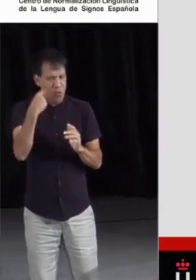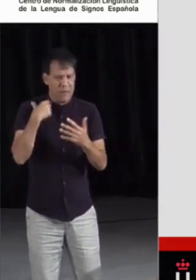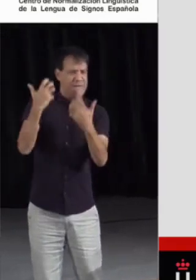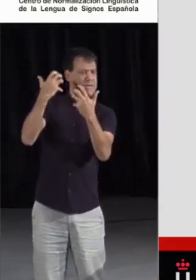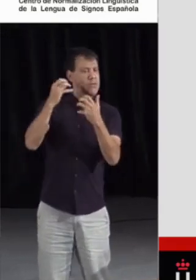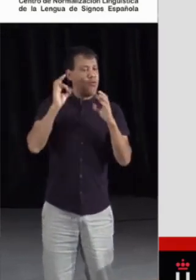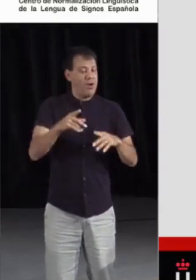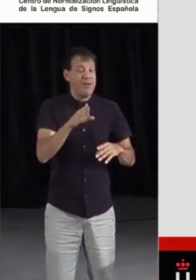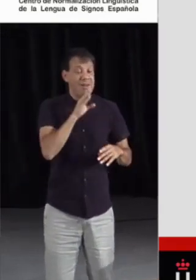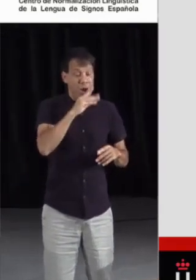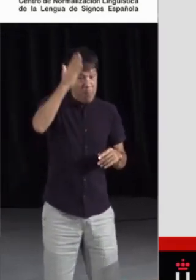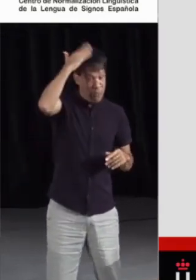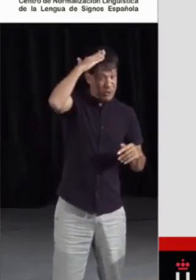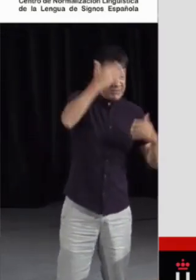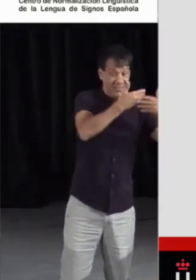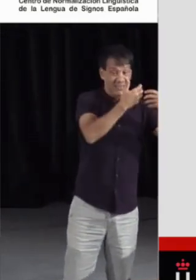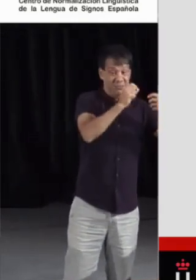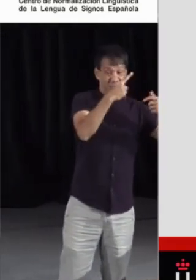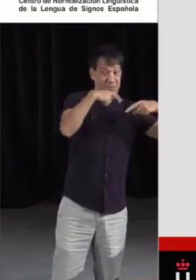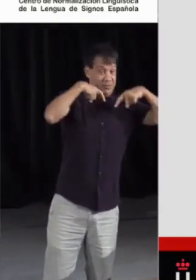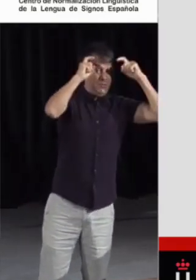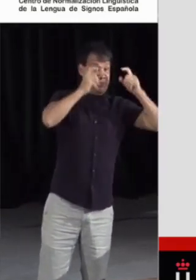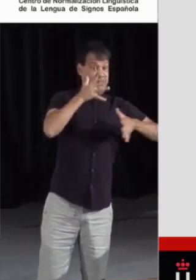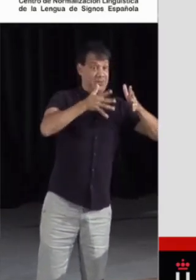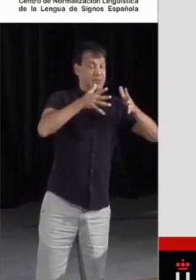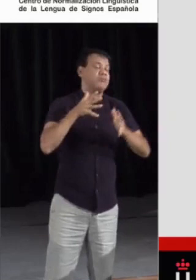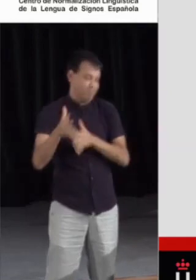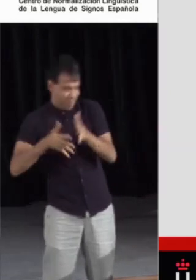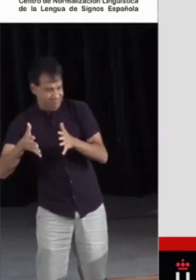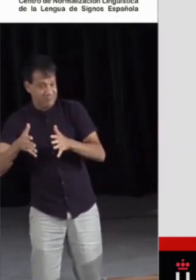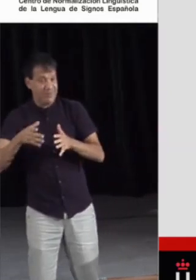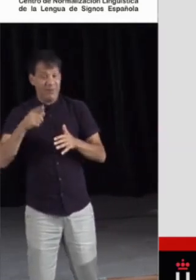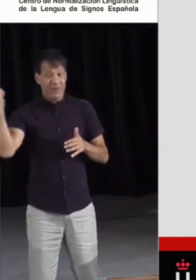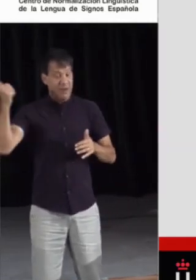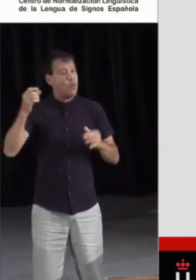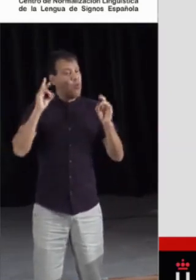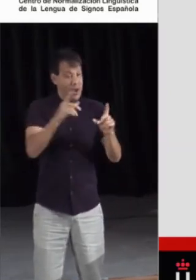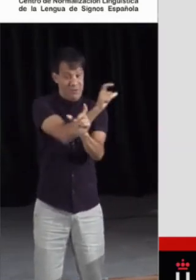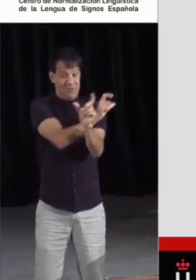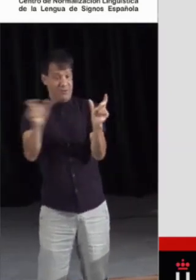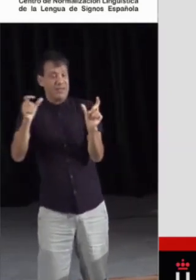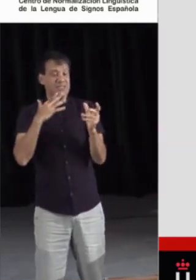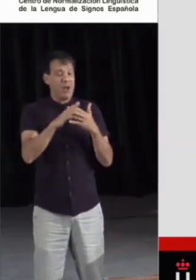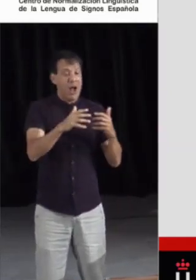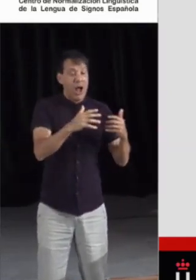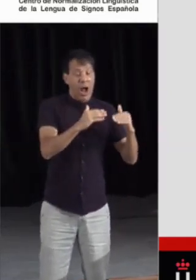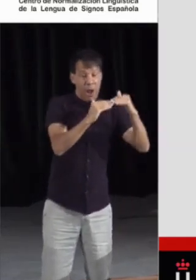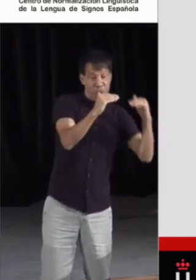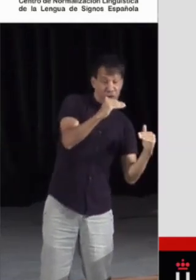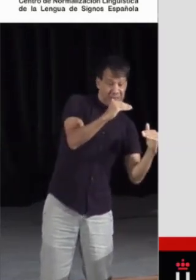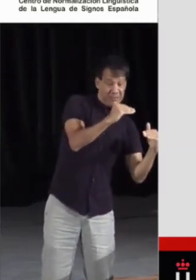Aquí hay otro signo de condicionalidad que es condición. Primero hay una elevación de cejas, la pausa,